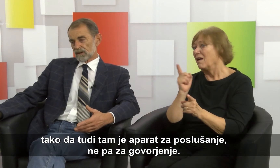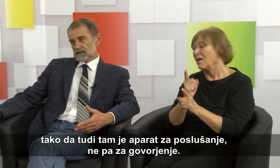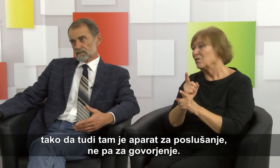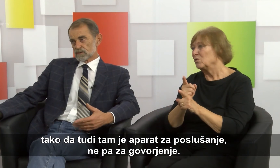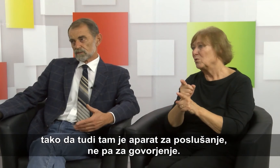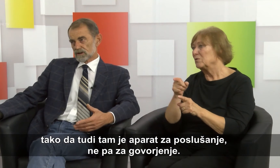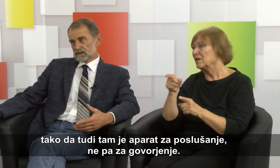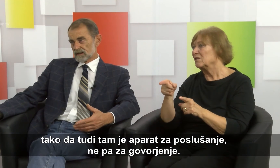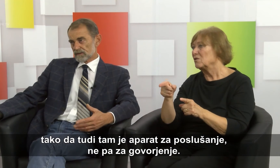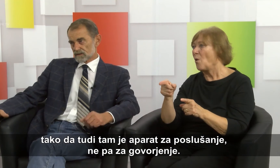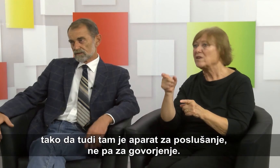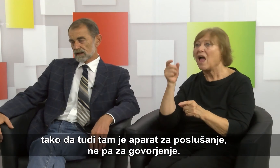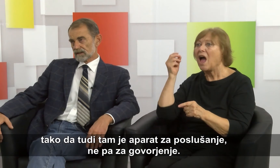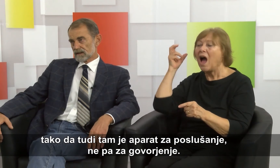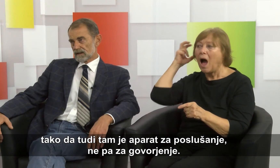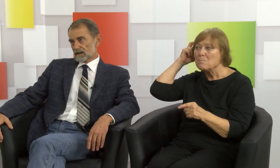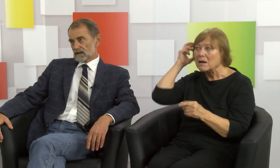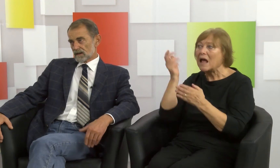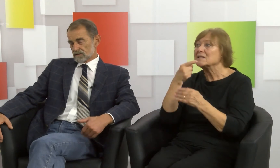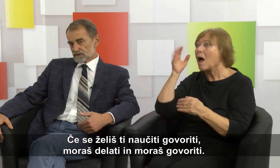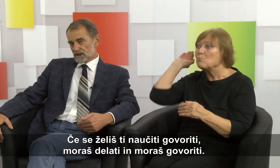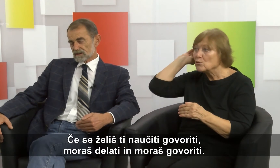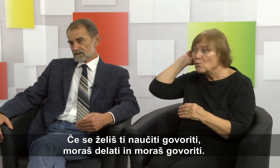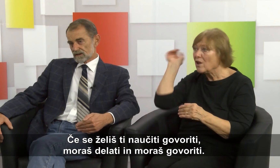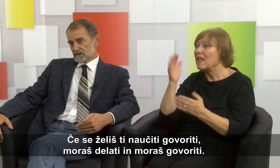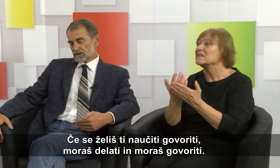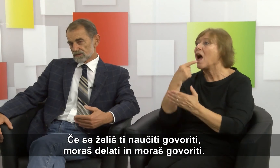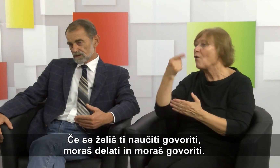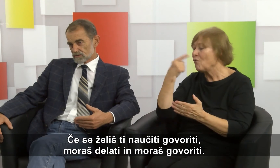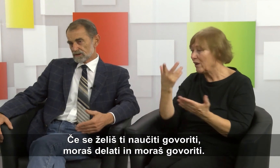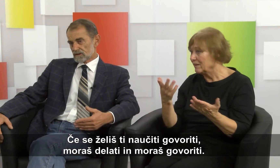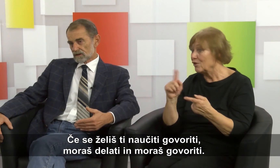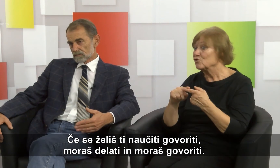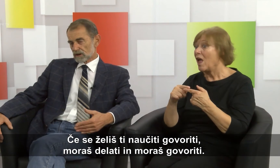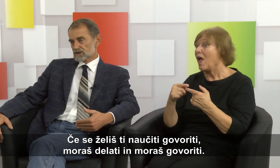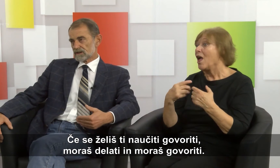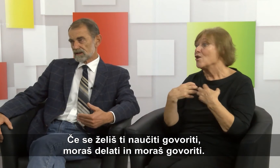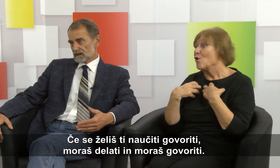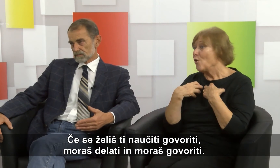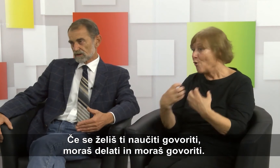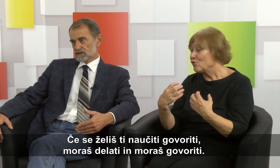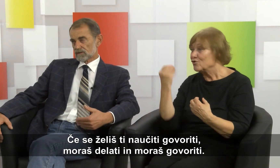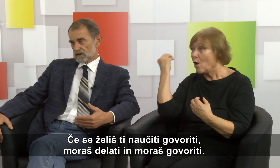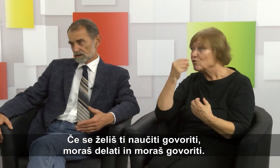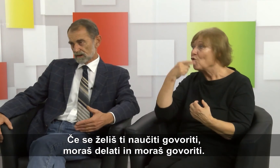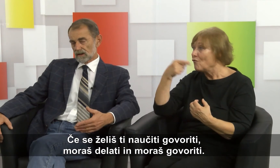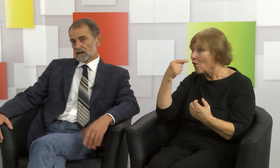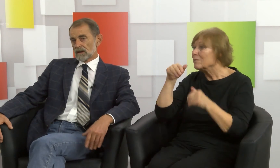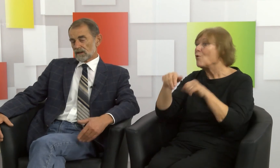aparat za poslušanje, ne pa za govorjenje. Če se želiš naučiti govoriti, moraš ti delati, moraš govoriti.